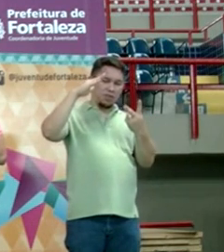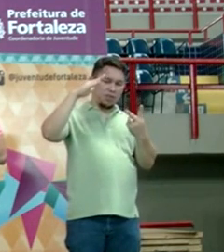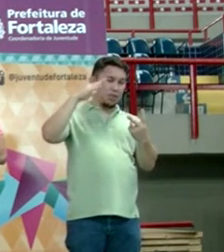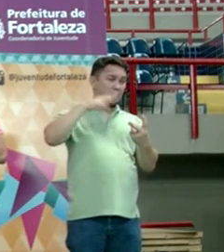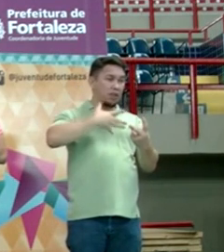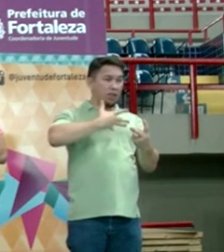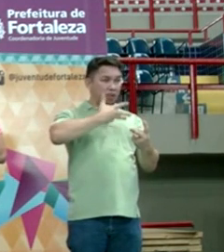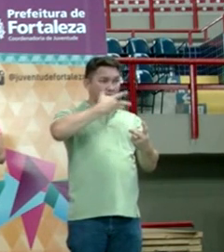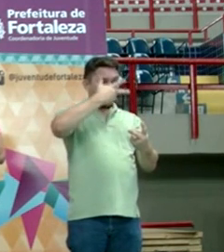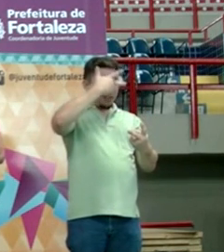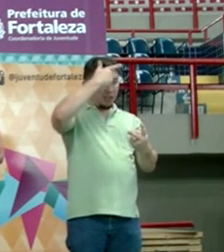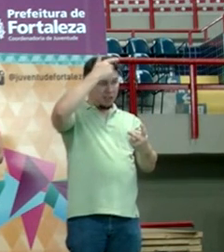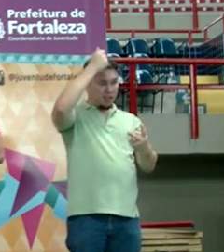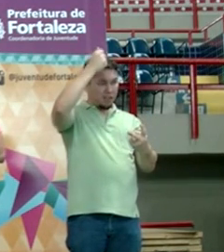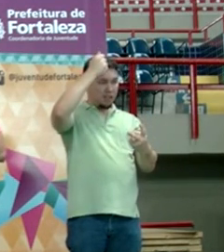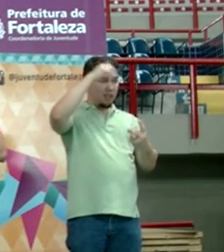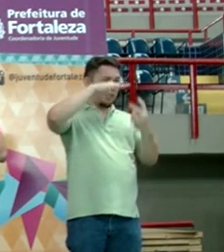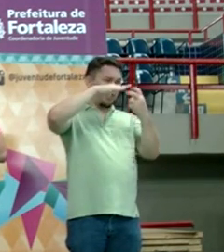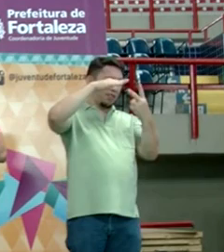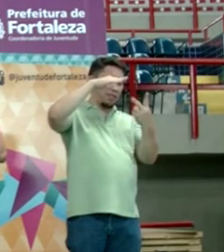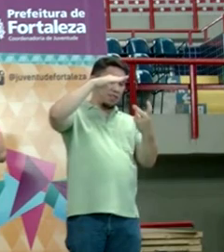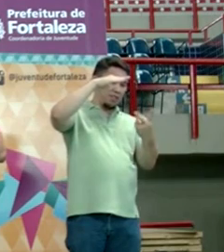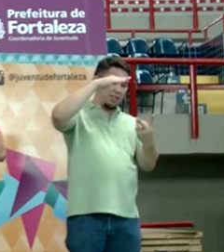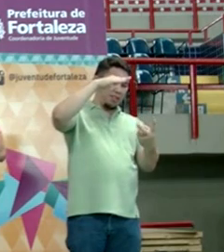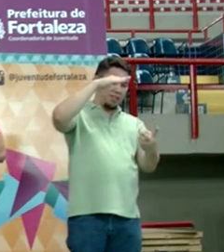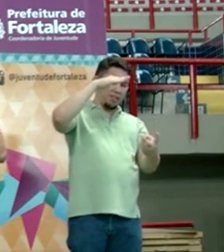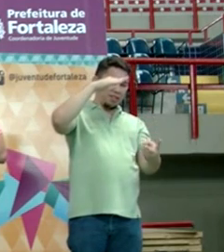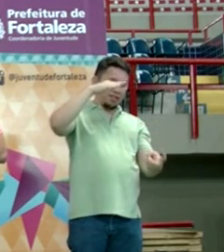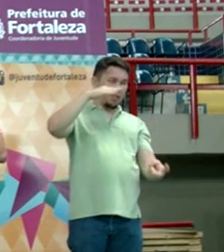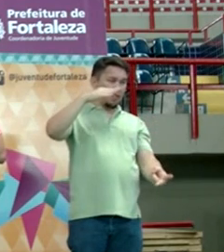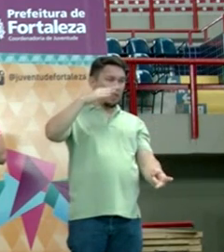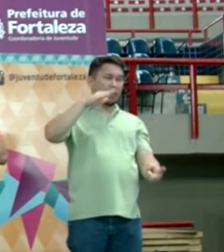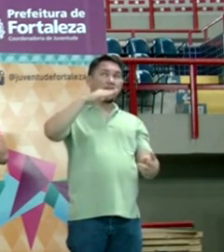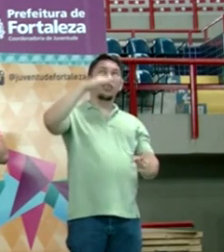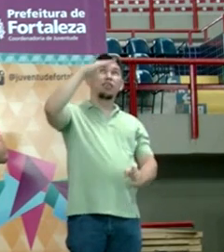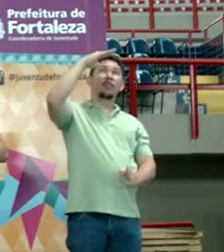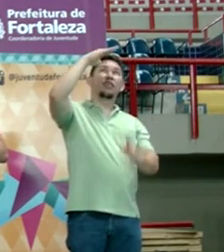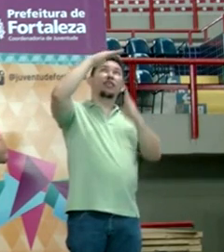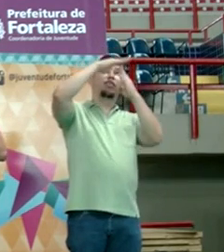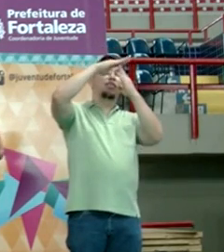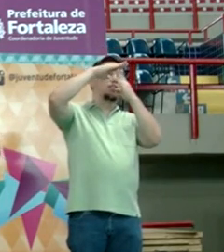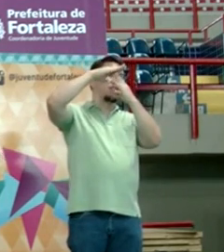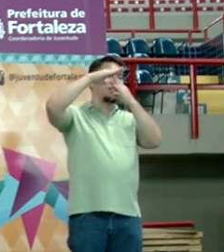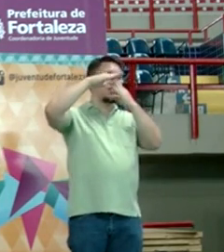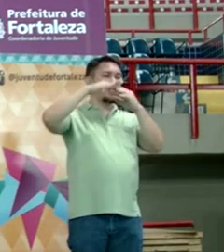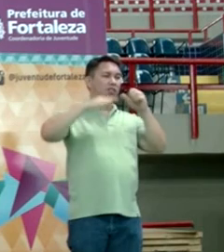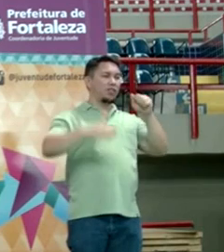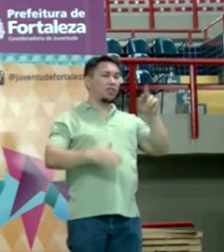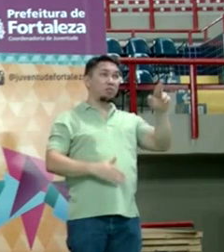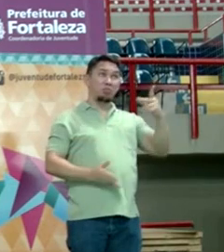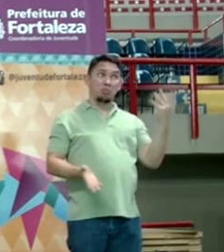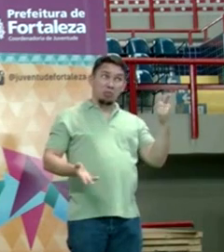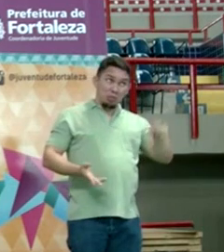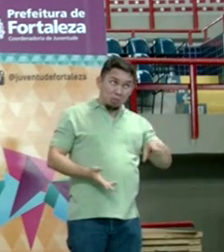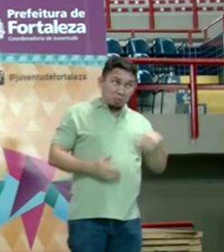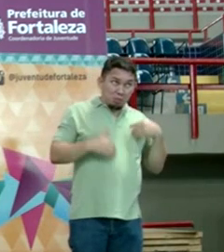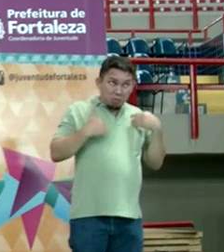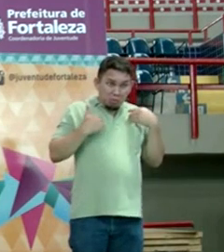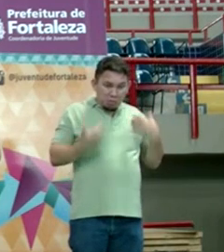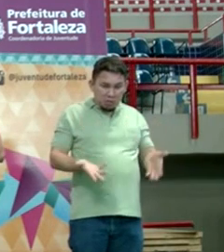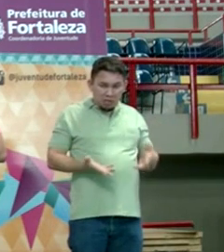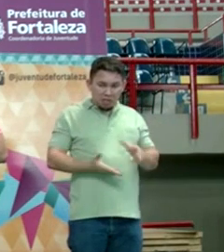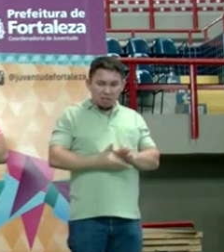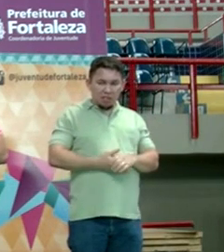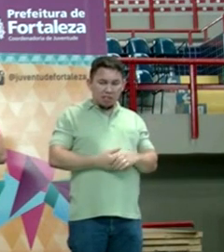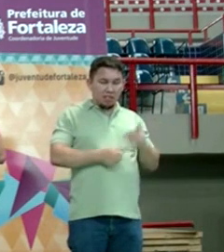de velocidade de um ser humano caindo, mas não bateu o recorde de permanência no ar. Não sei se ele vai fazer de novo.